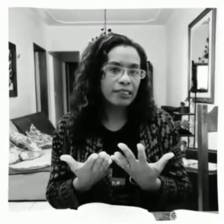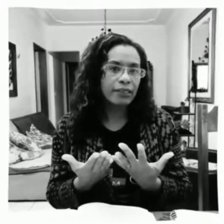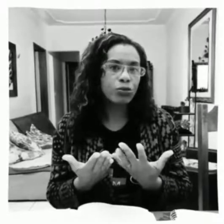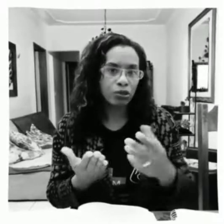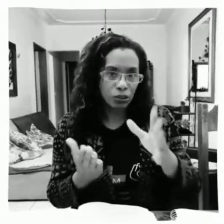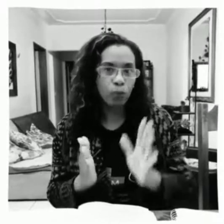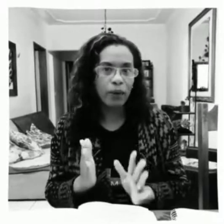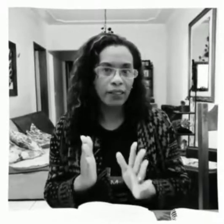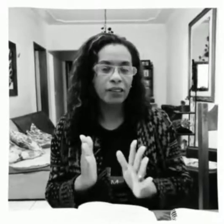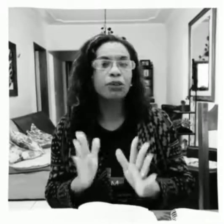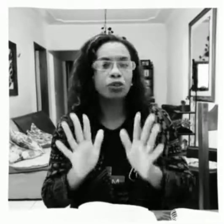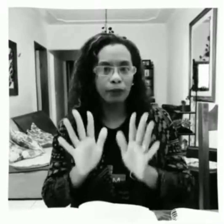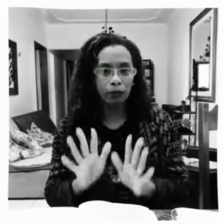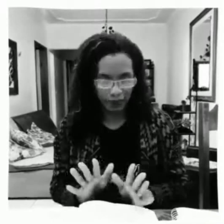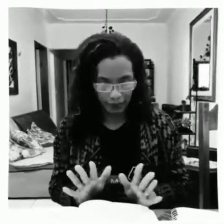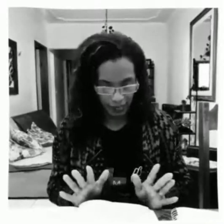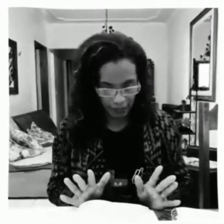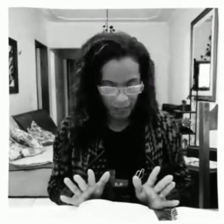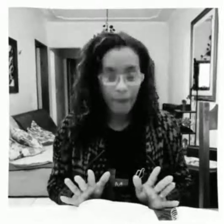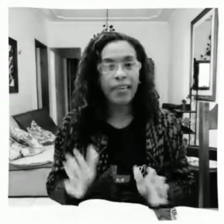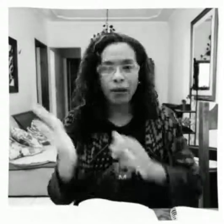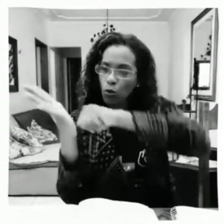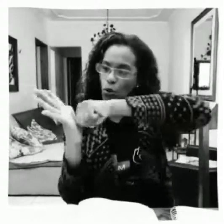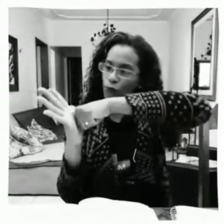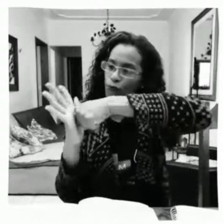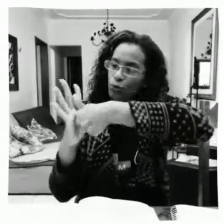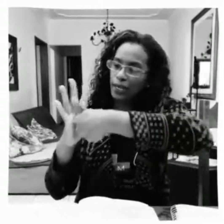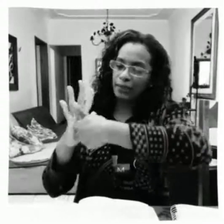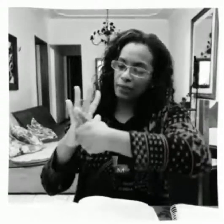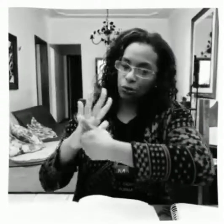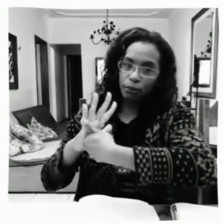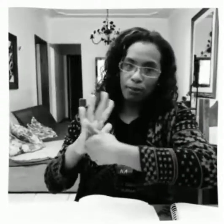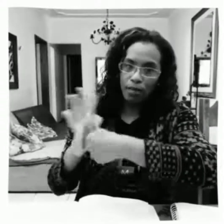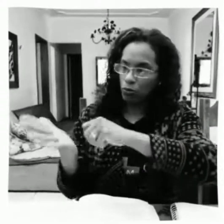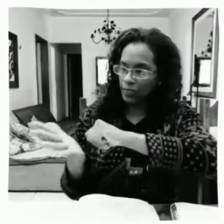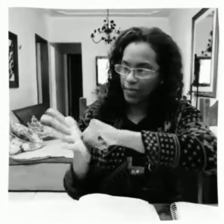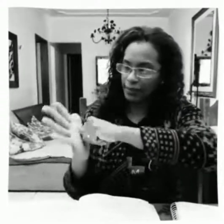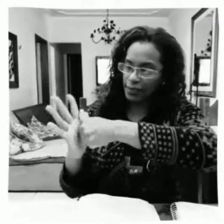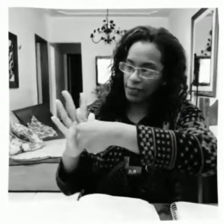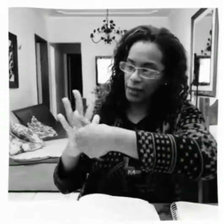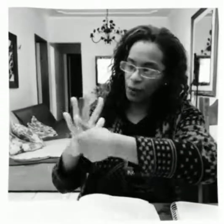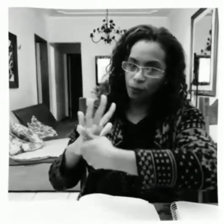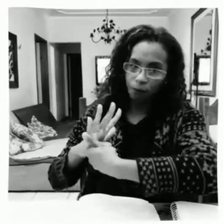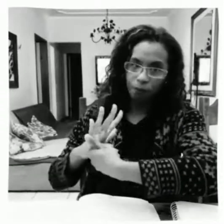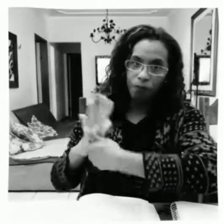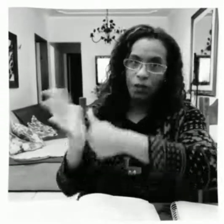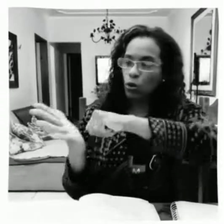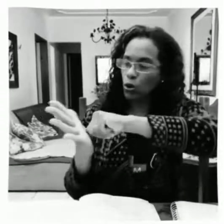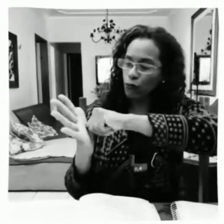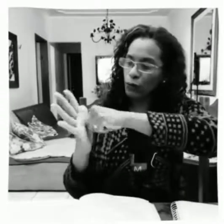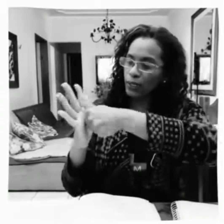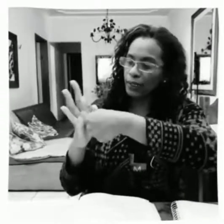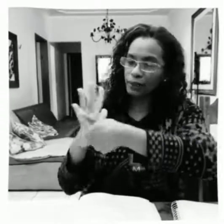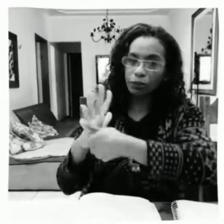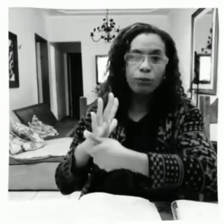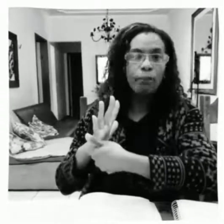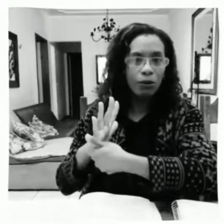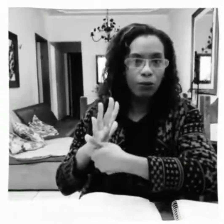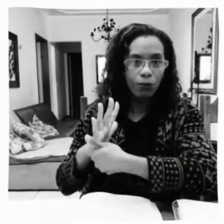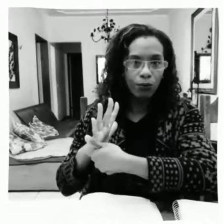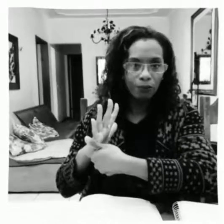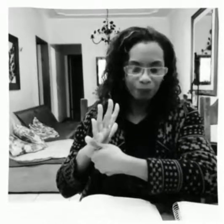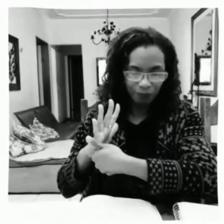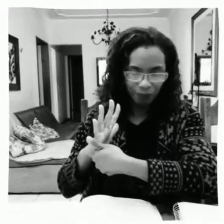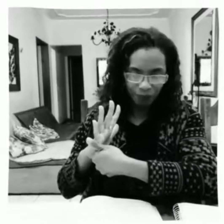fazer os sinais dos 5 parâmetros para vocês, que é a configuração de mão, que é esse sinal. Configuração de